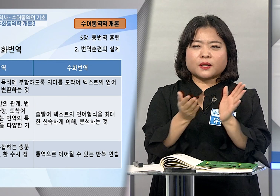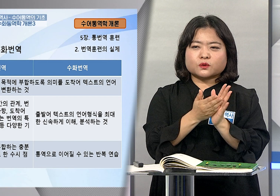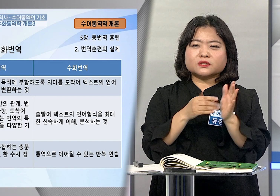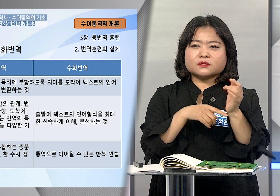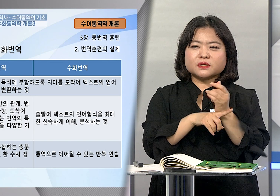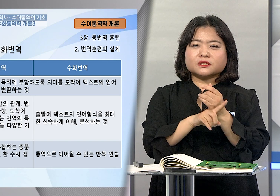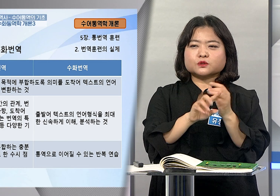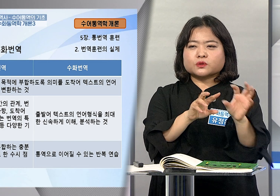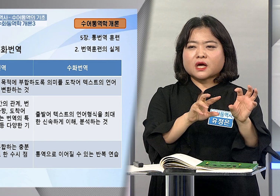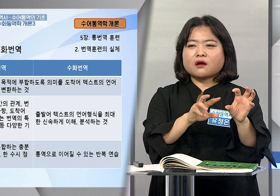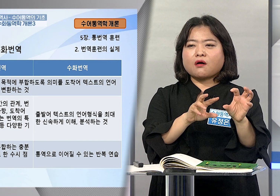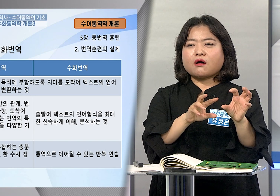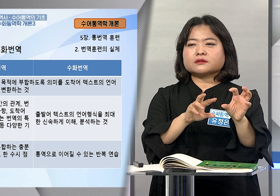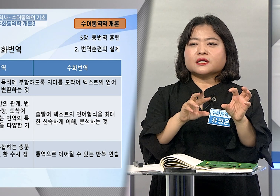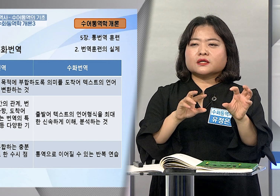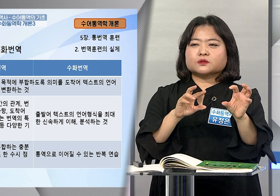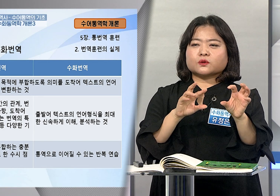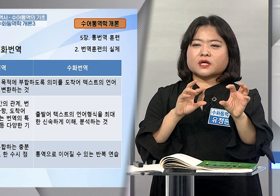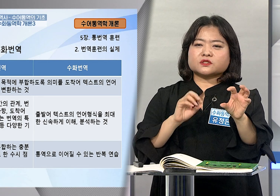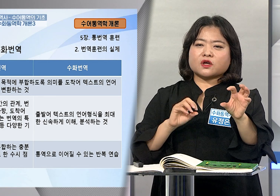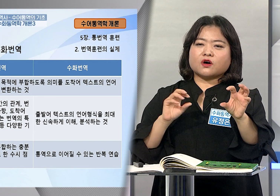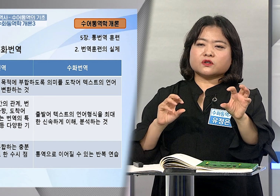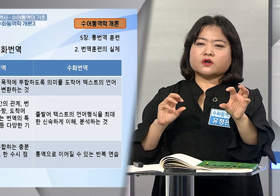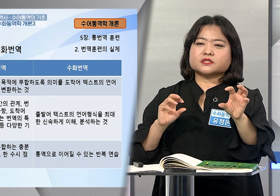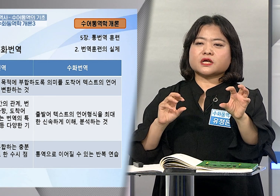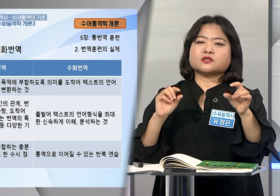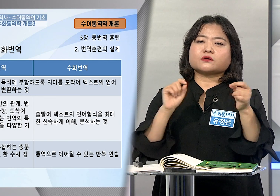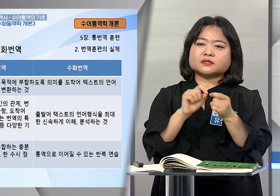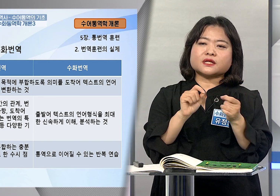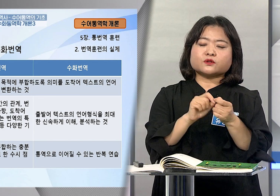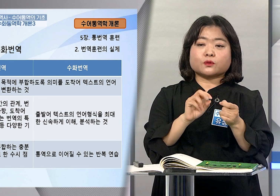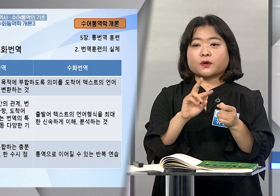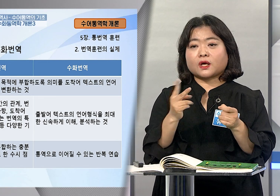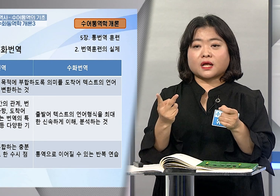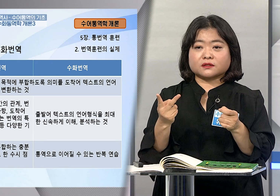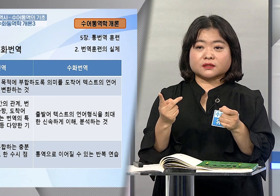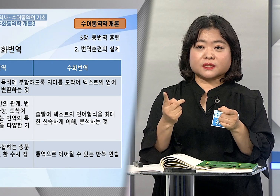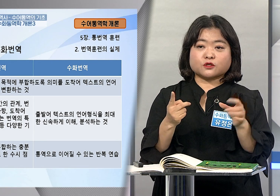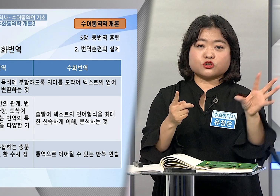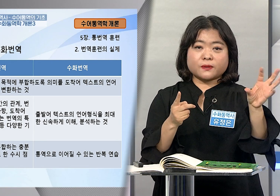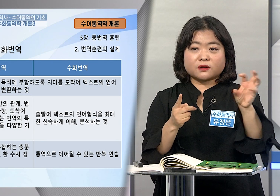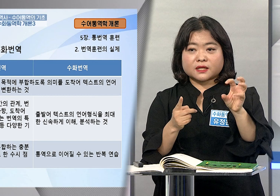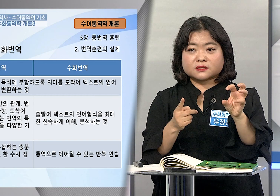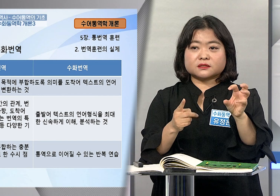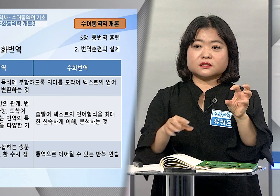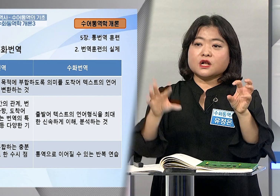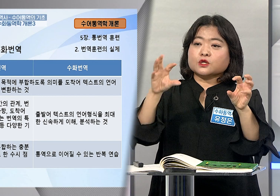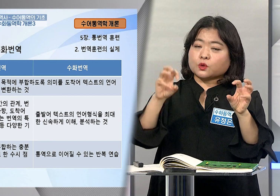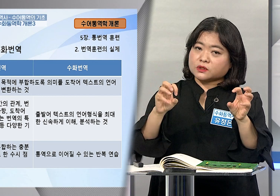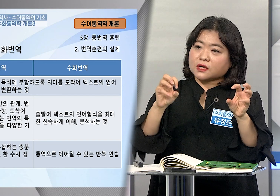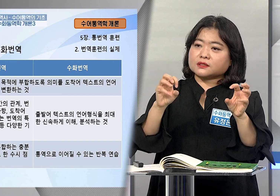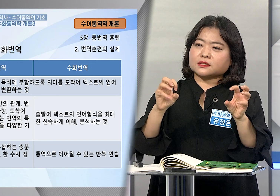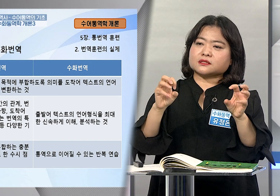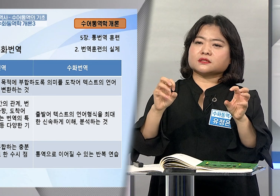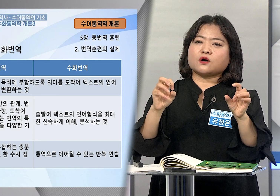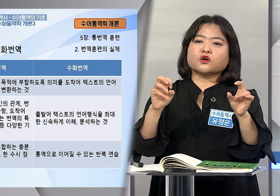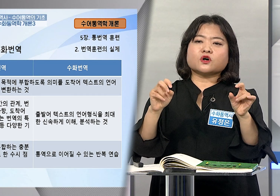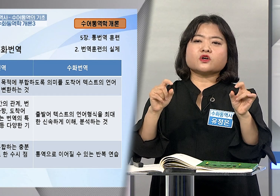부합하도록 의미를 도착어 또 텍스트의 언어 형식에 접근하도록 변환하는 거. 그러니까 출발어 텍스트를 도착어 텍스트 언어